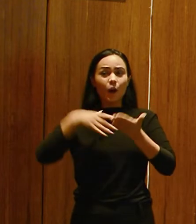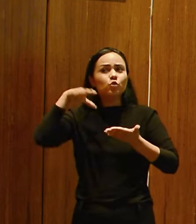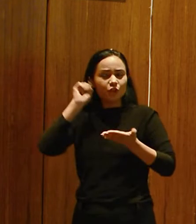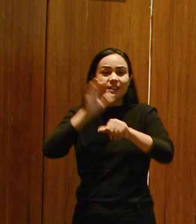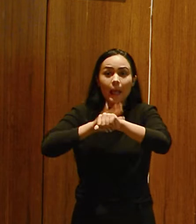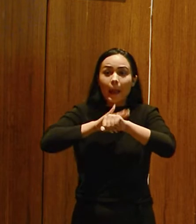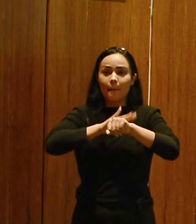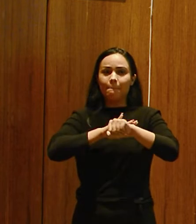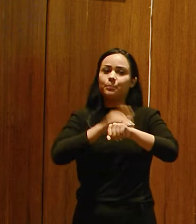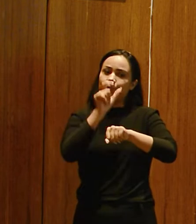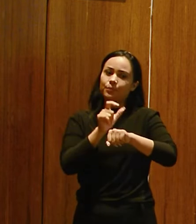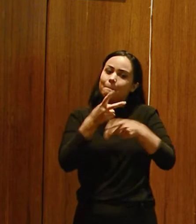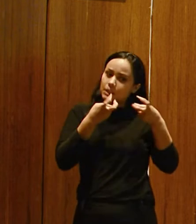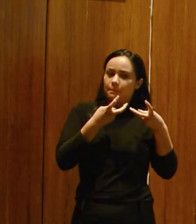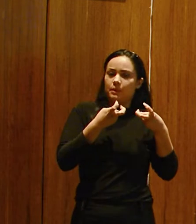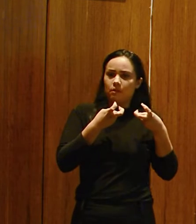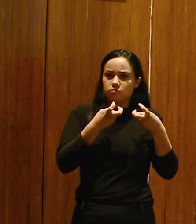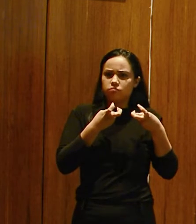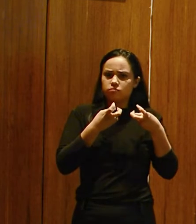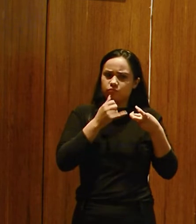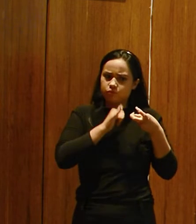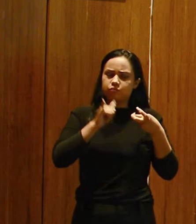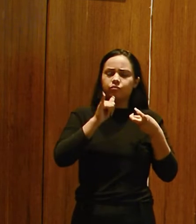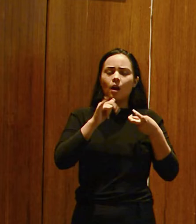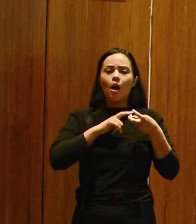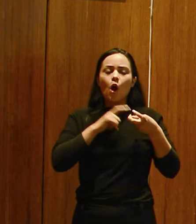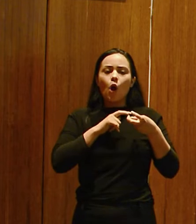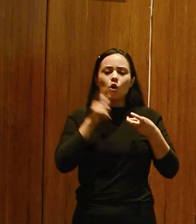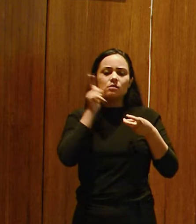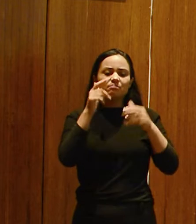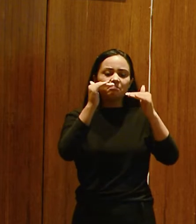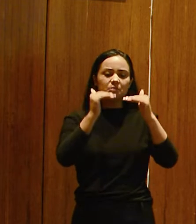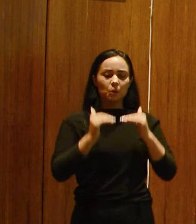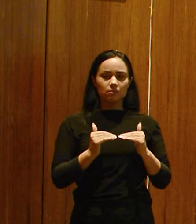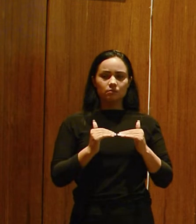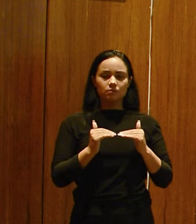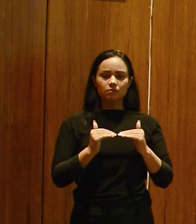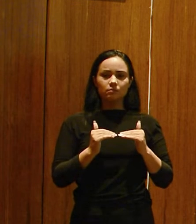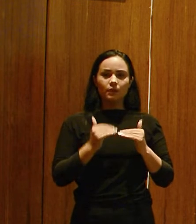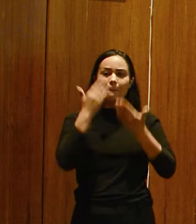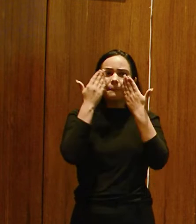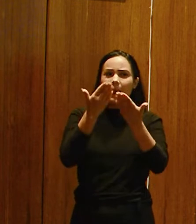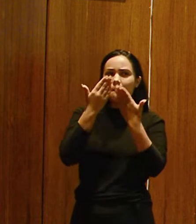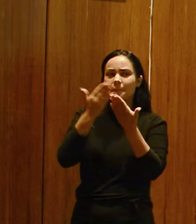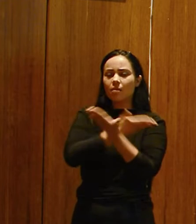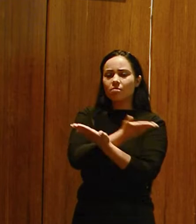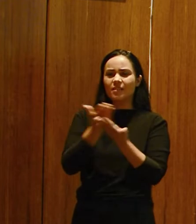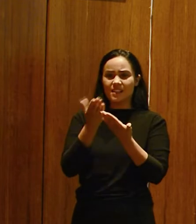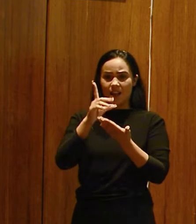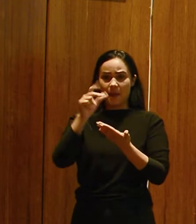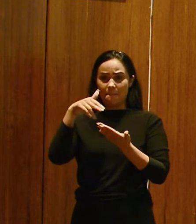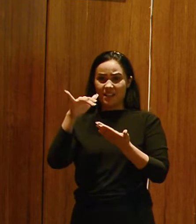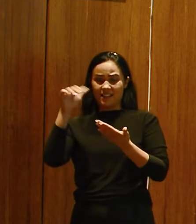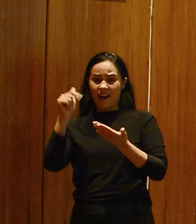auditiva a tempo, assim que ela é diagnosticada, para que a gente consiga diminuir o aparecimento dessa demência